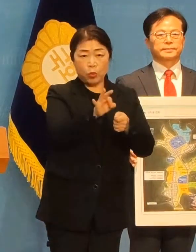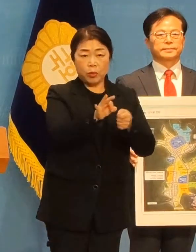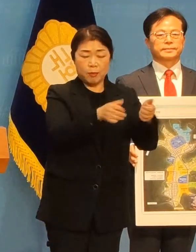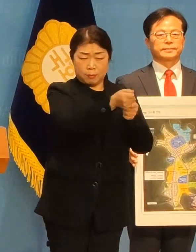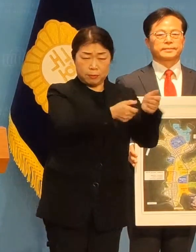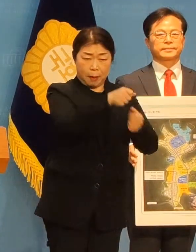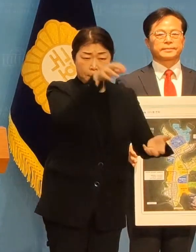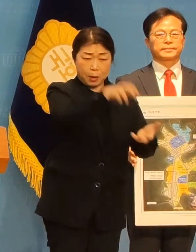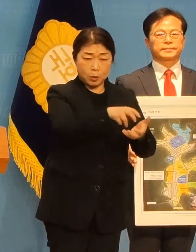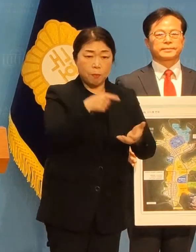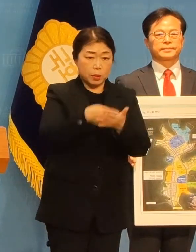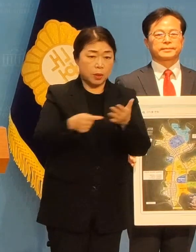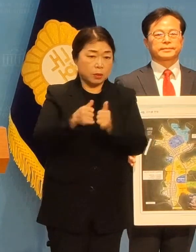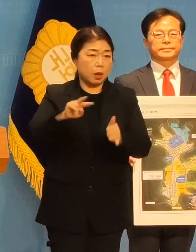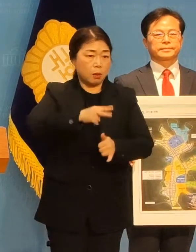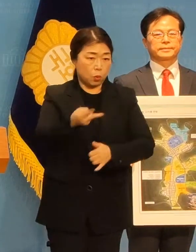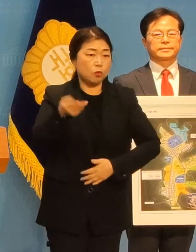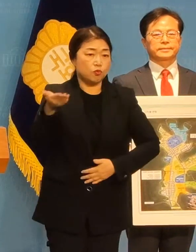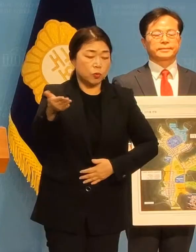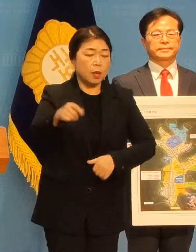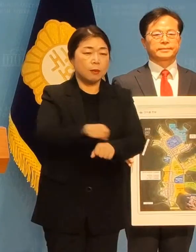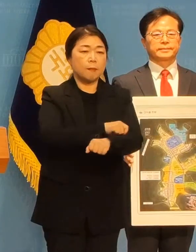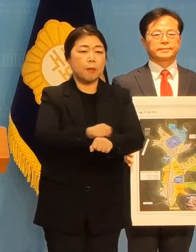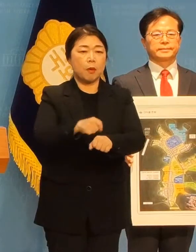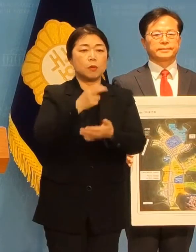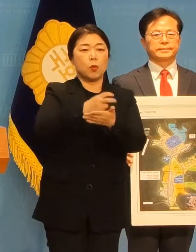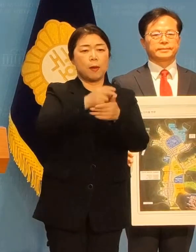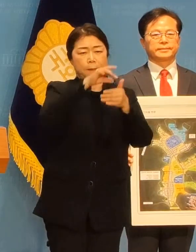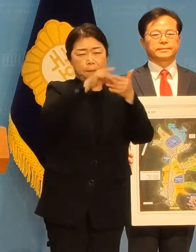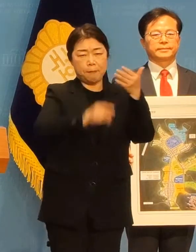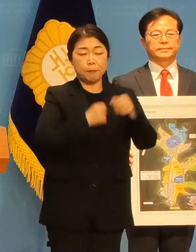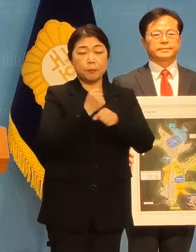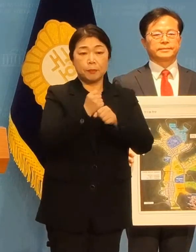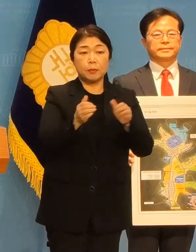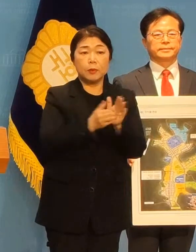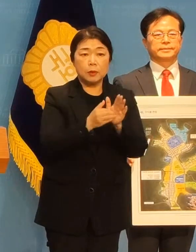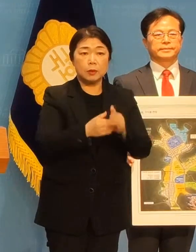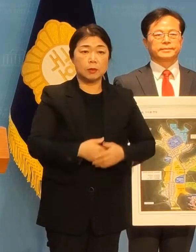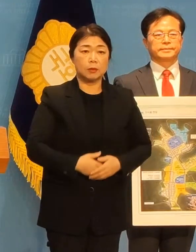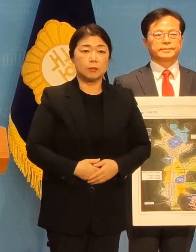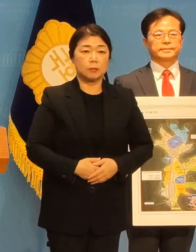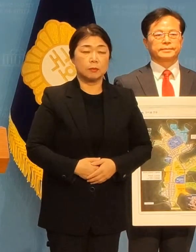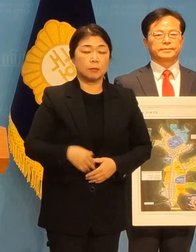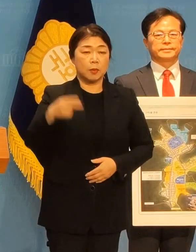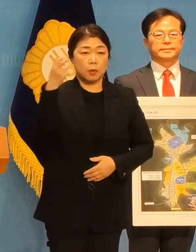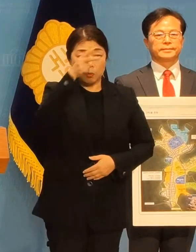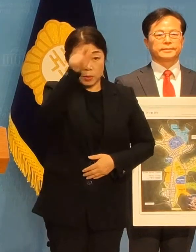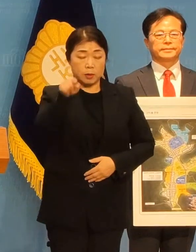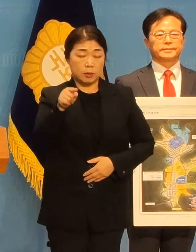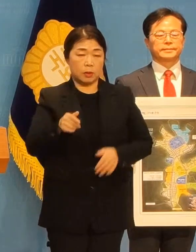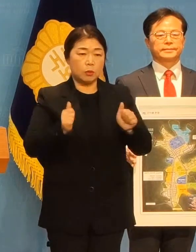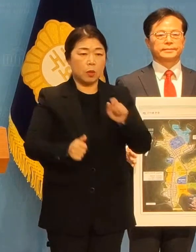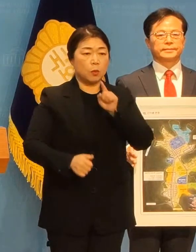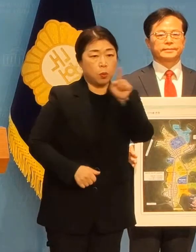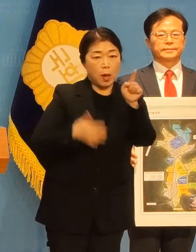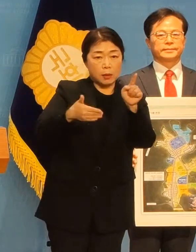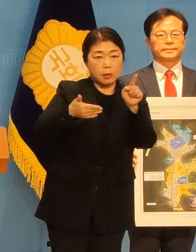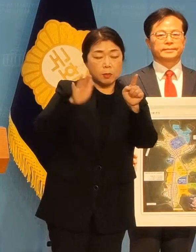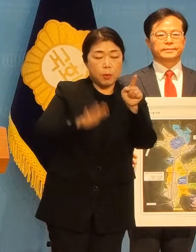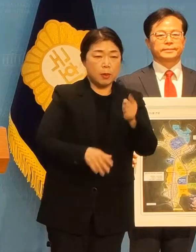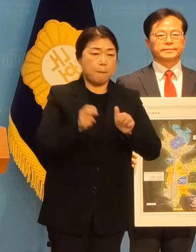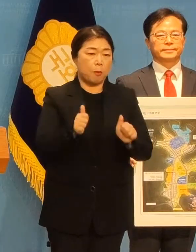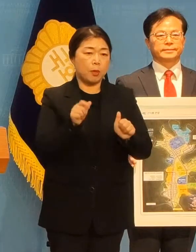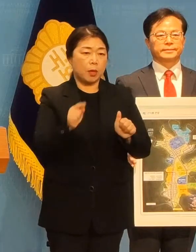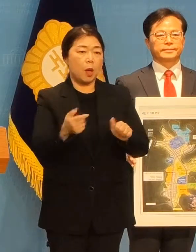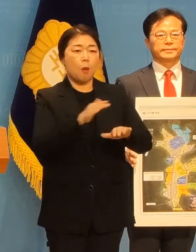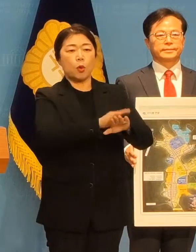돌려주는 특례 조항도 마련했습니다. 또한 검찰이 공소 제기 전이라도 법원의 보전 명령을